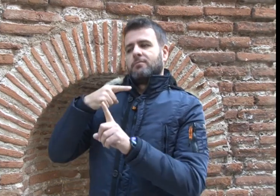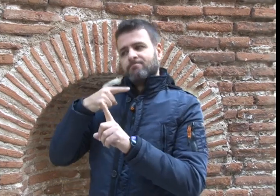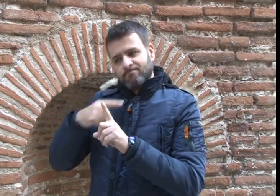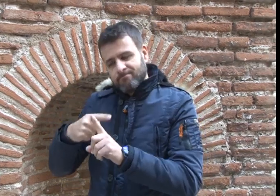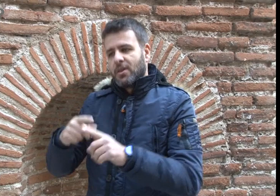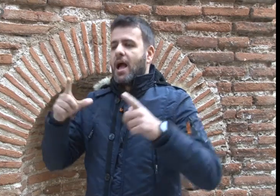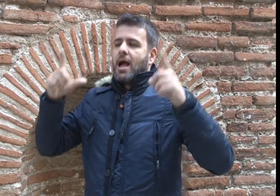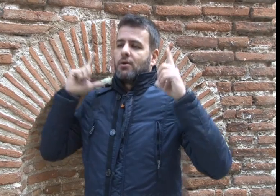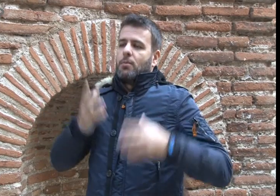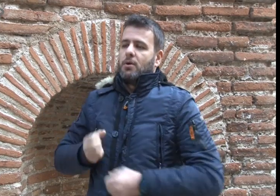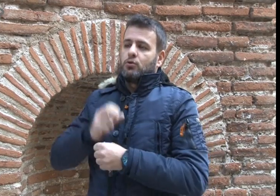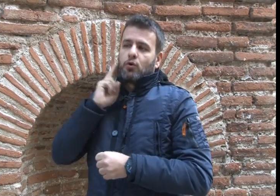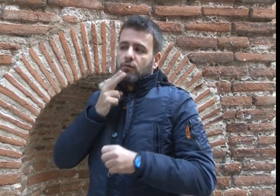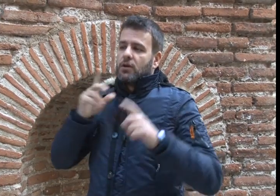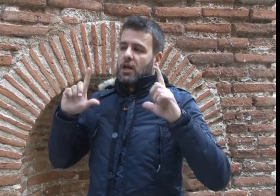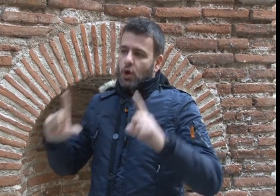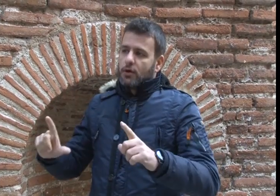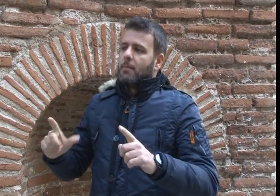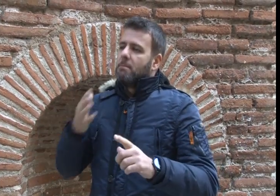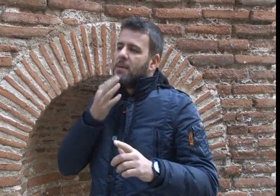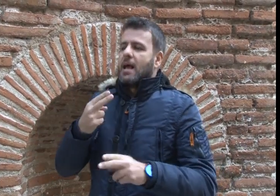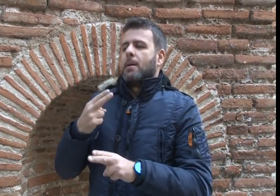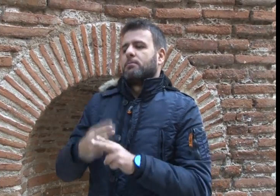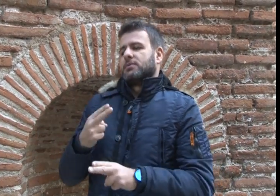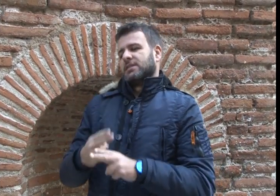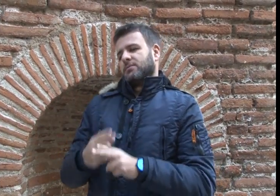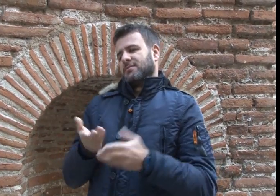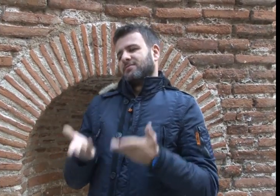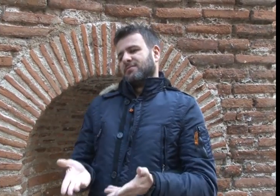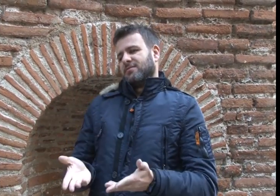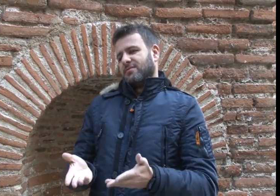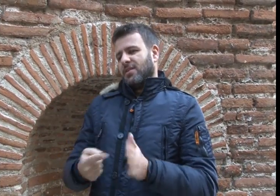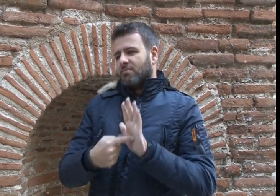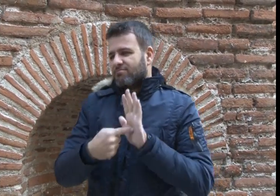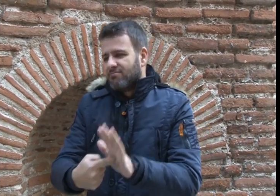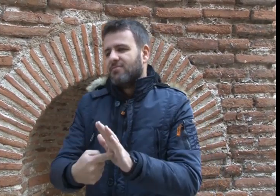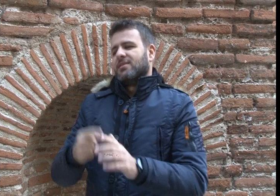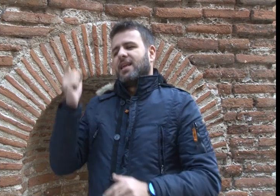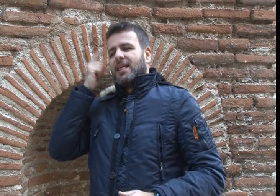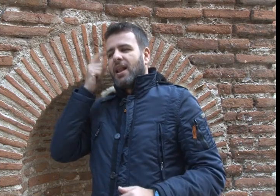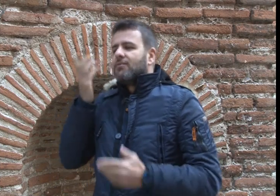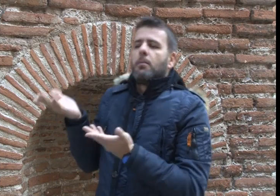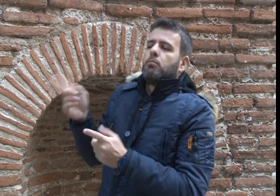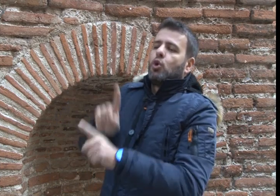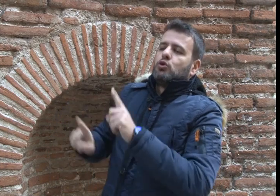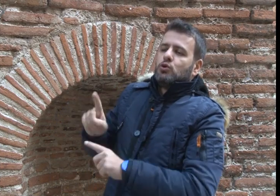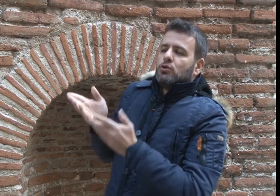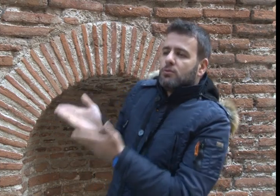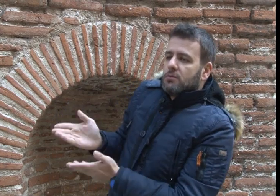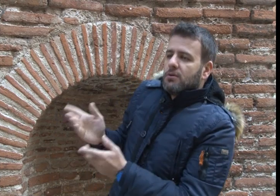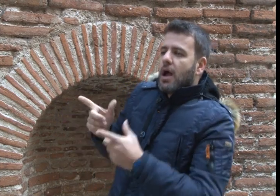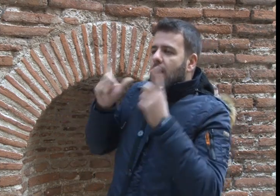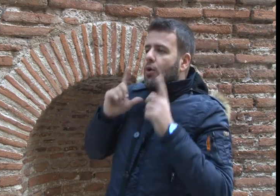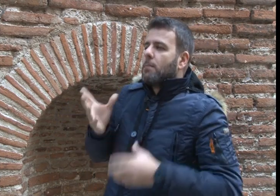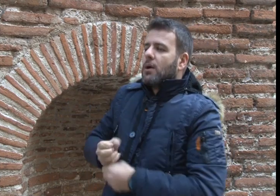Και από τότε παρακολουθώ συνέχεια και με τη βοήθεια της εικόνας και του προστάτη Αγίου μας